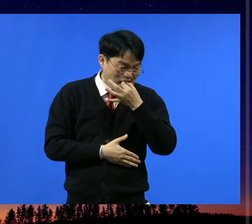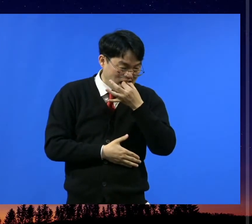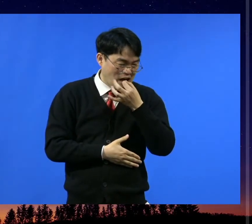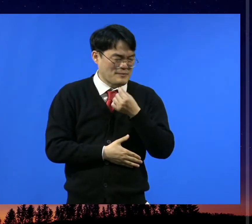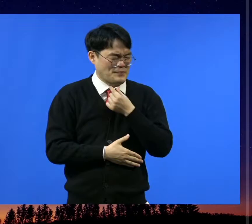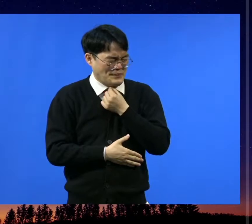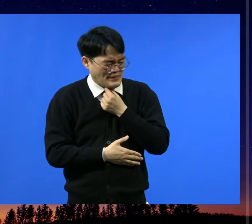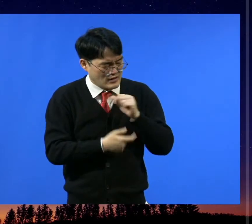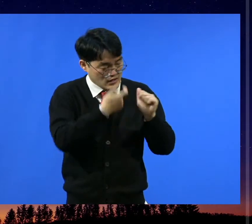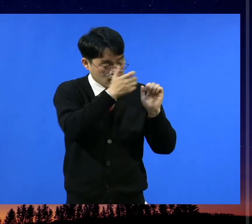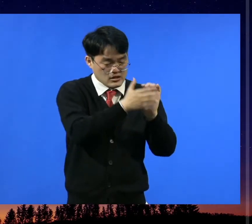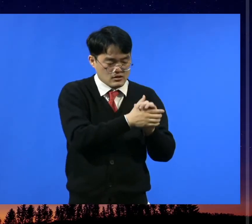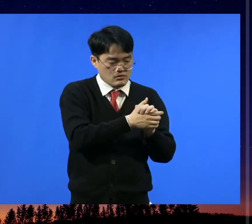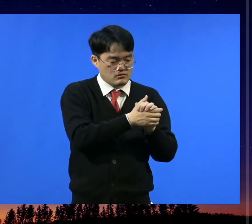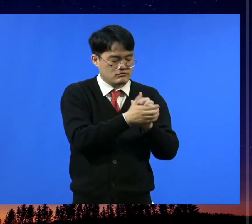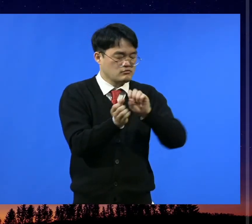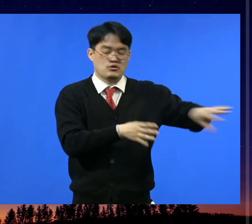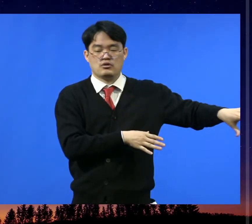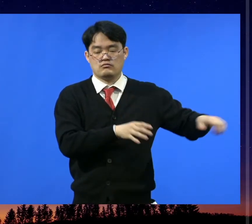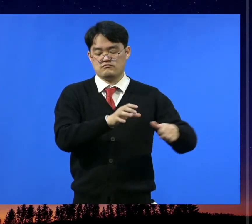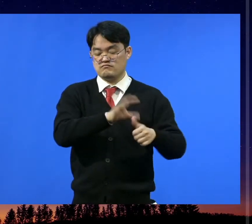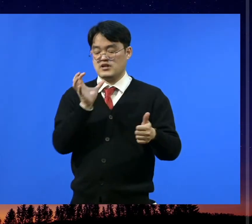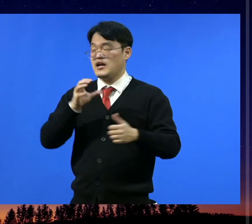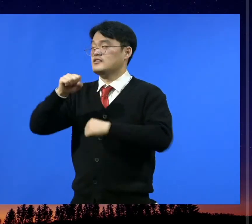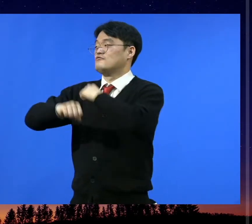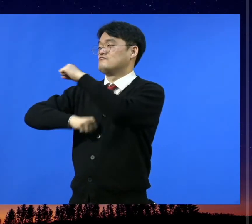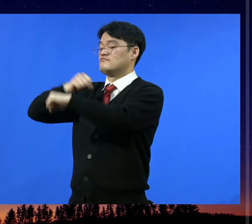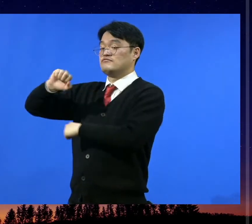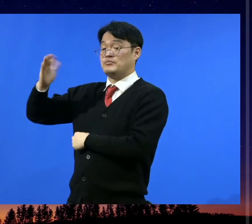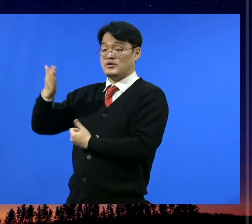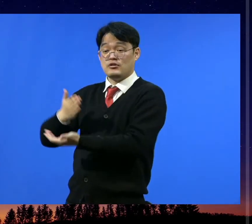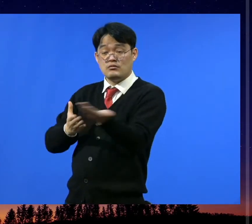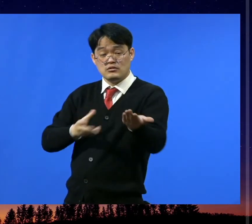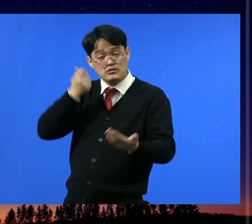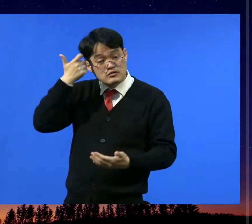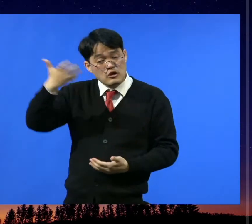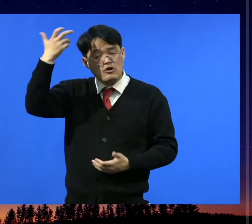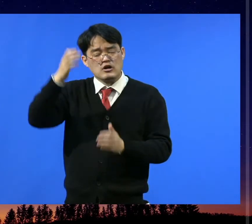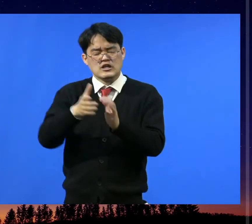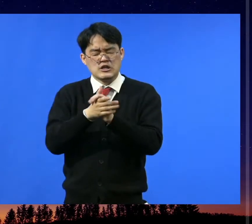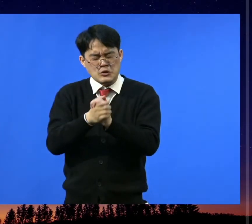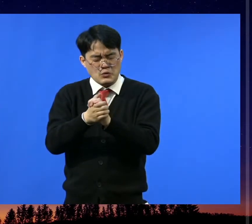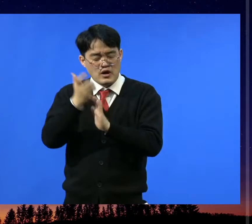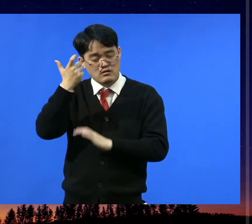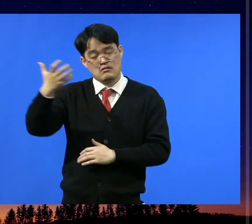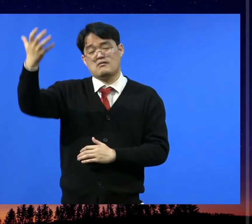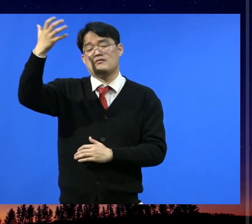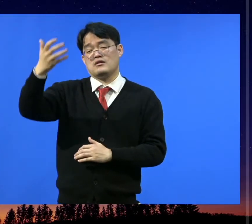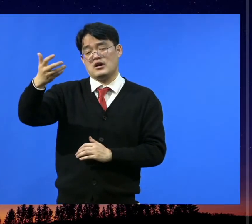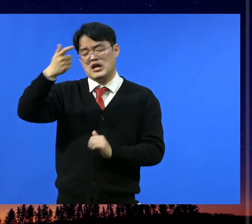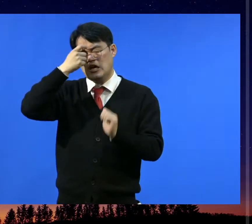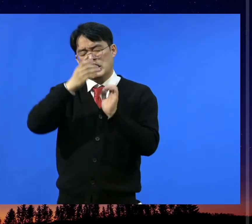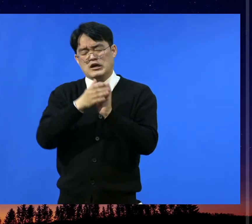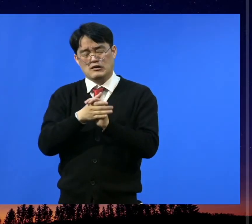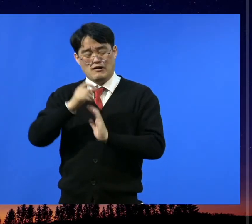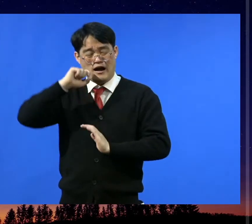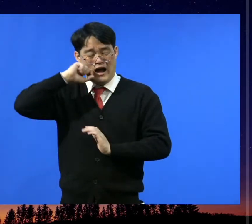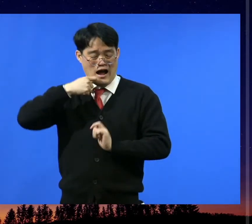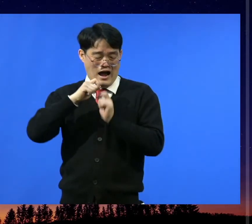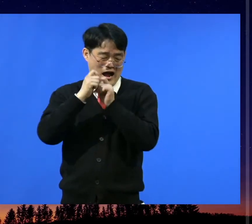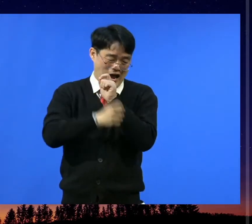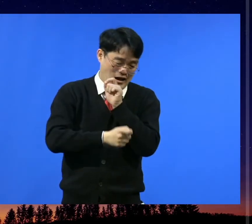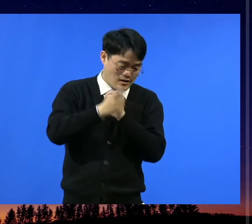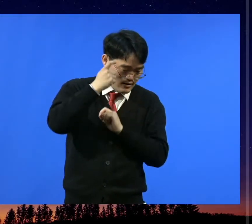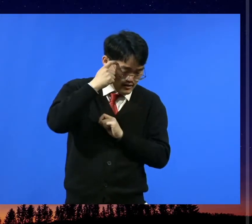되겠죠. 여러분, 성령은 기도의 영이십니다. 기도를 어려워하는 이유는 자기 힘으로만 하기 때문에